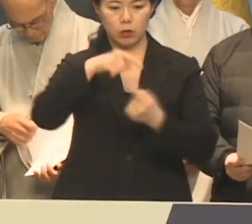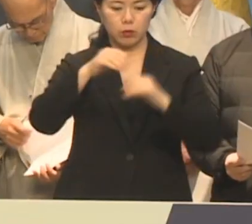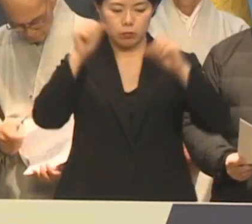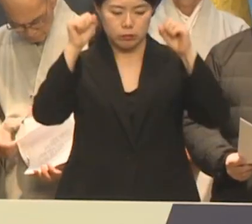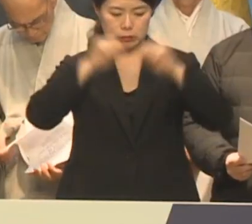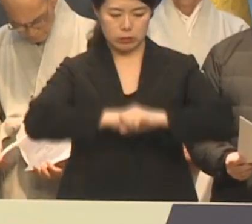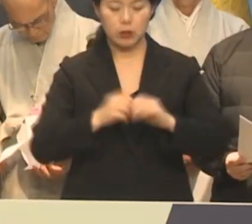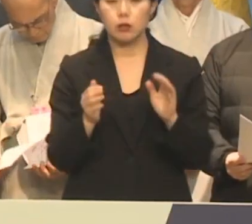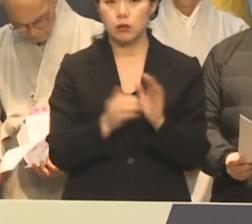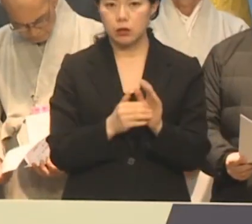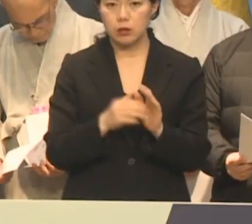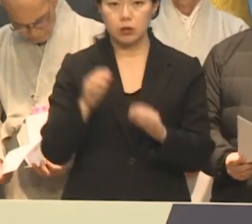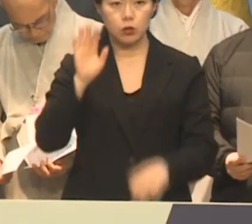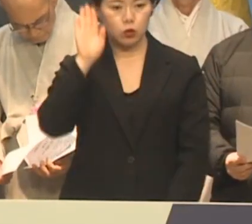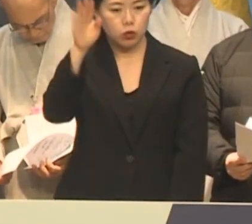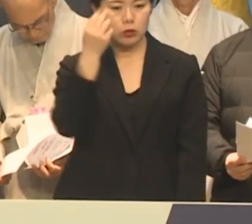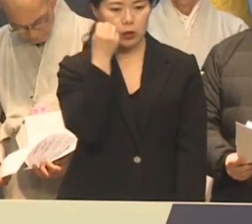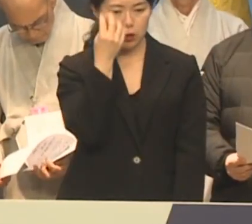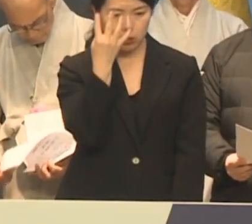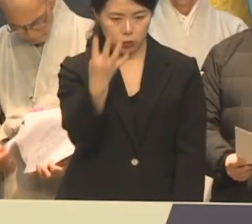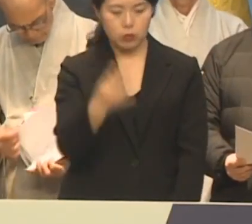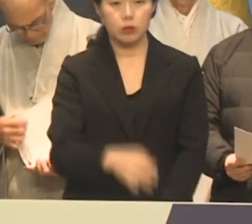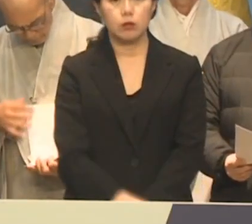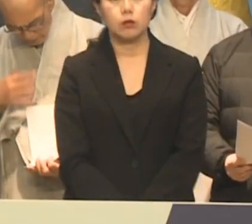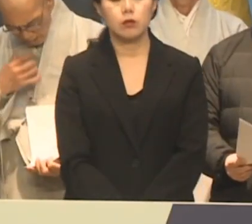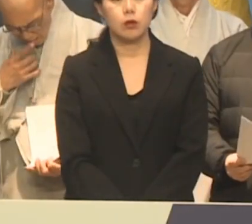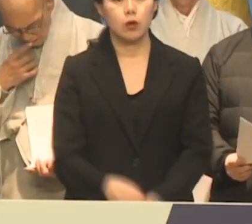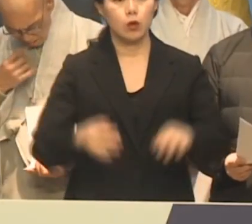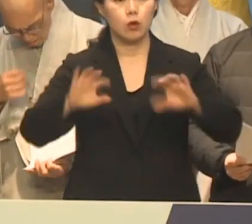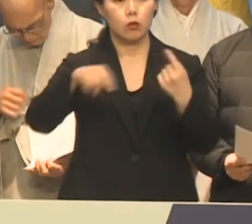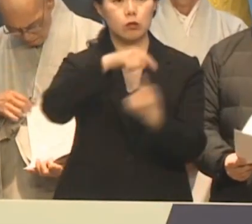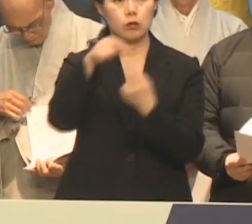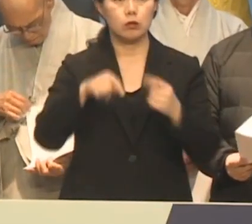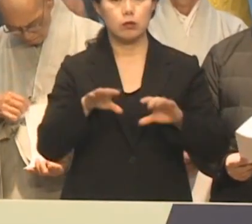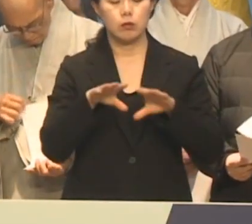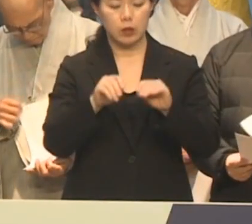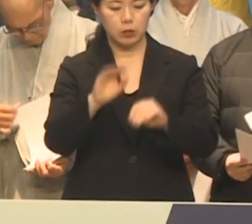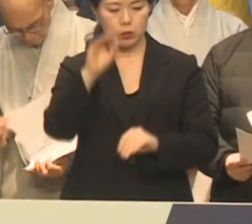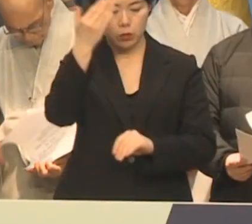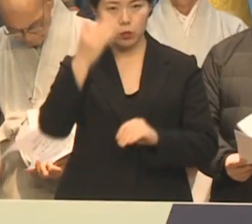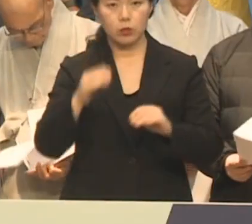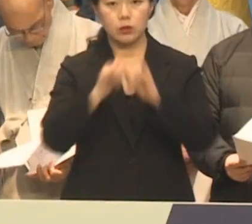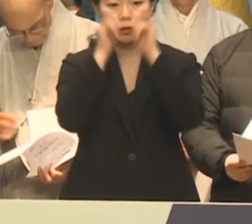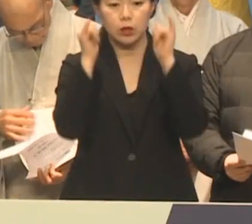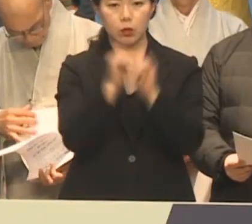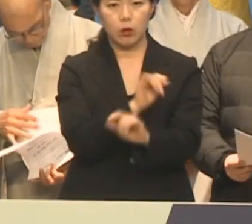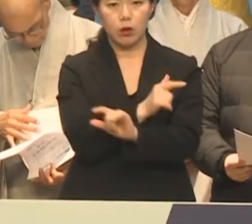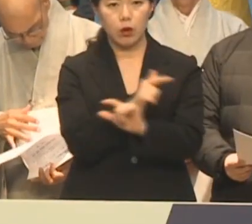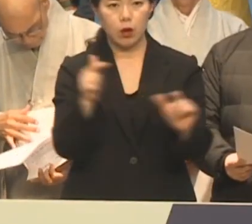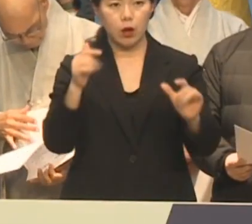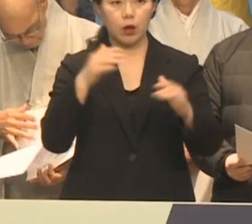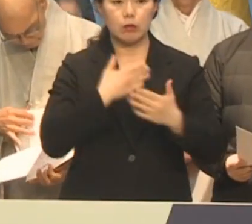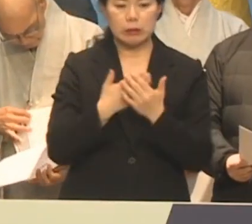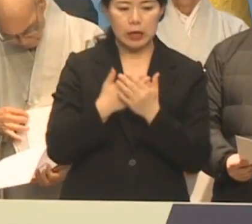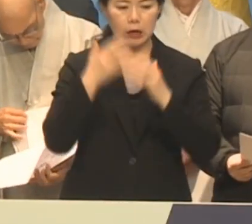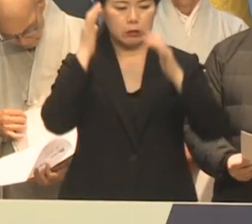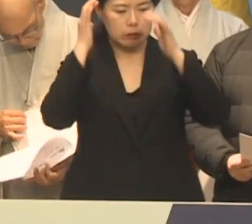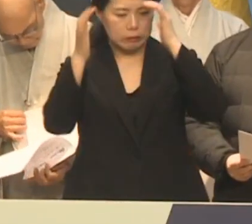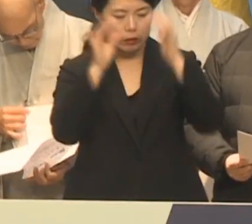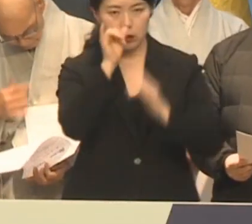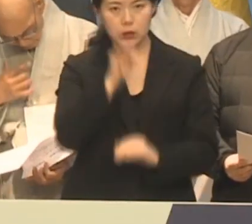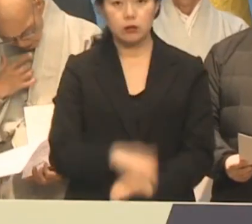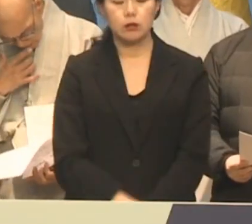그 이후 4개월이 지나고 있습니다. 국정은 마비되고 사회 전반에 불안과 혼란이 확산되고